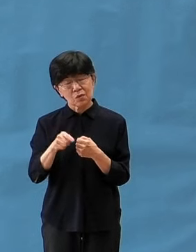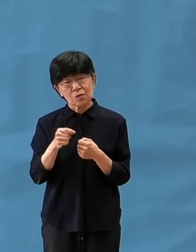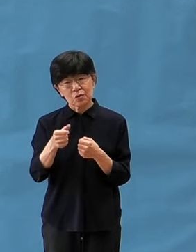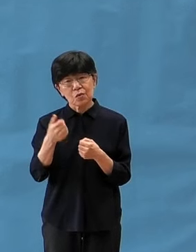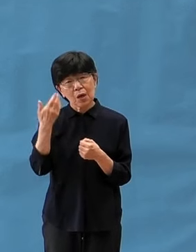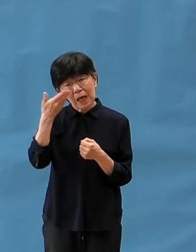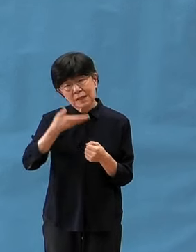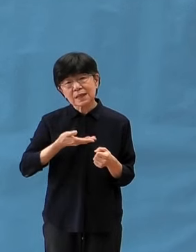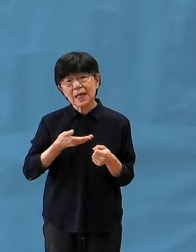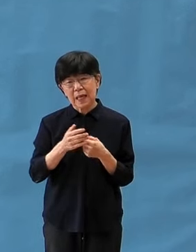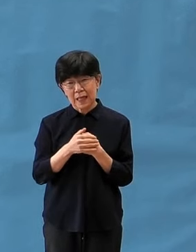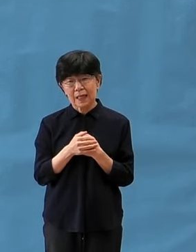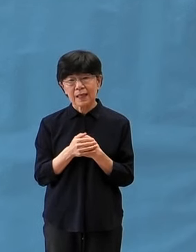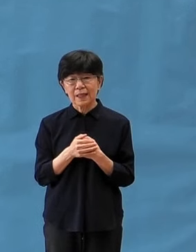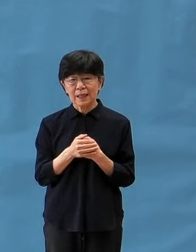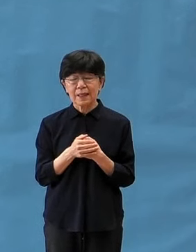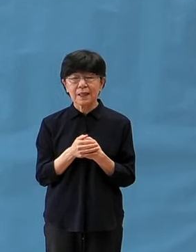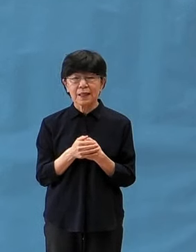省点です。なので、